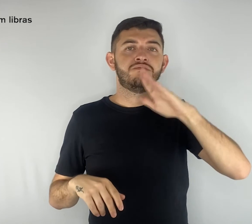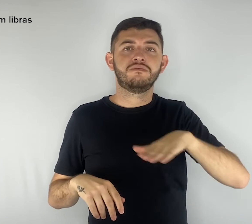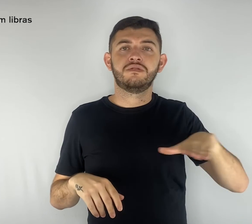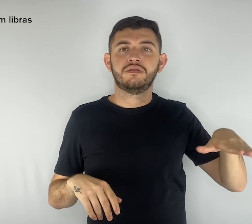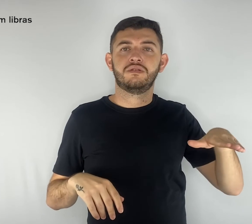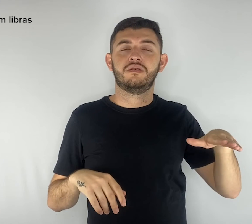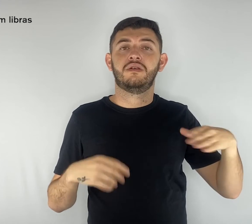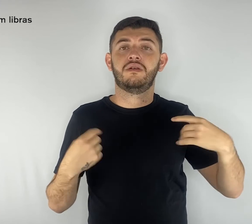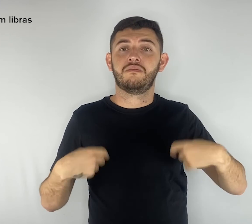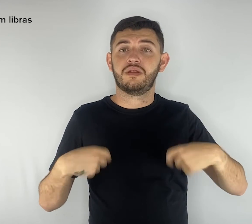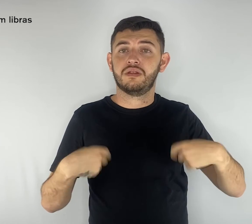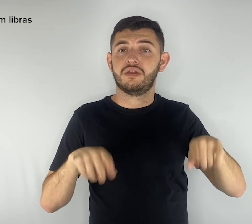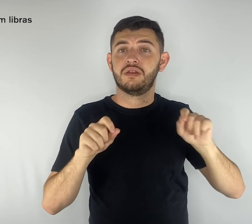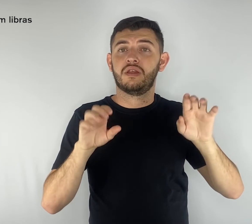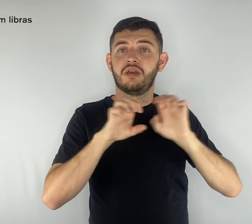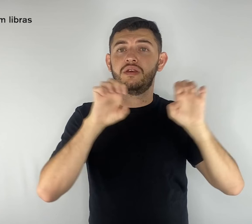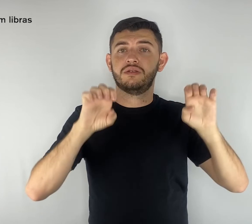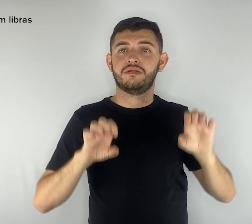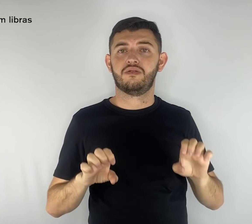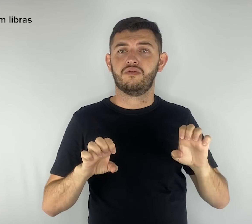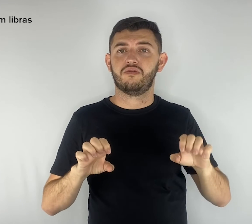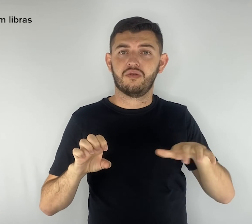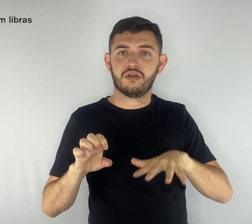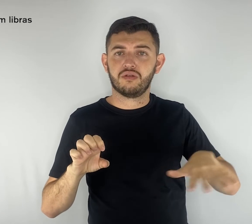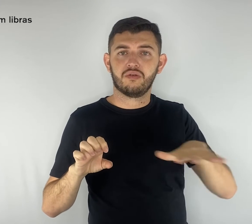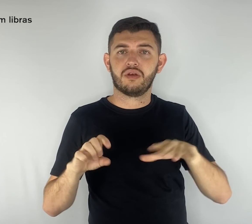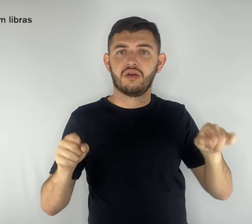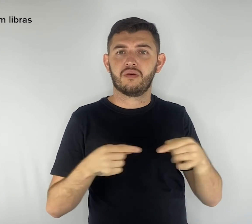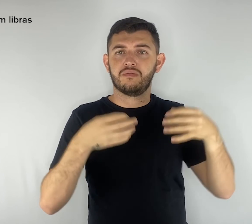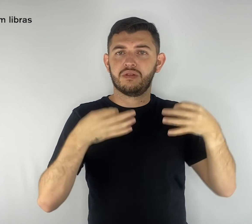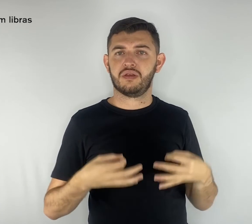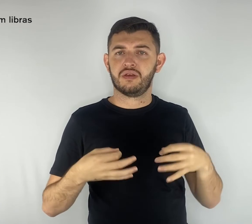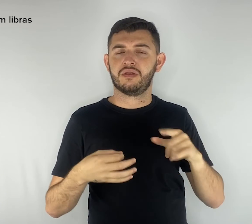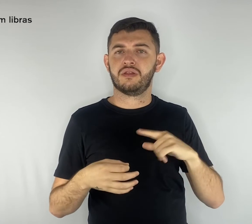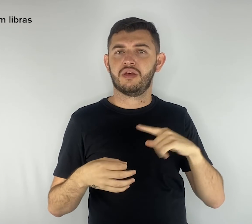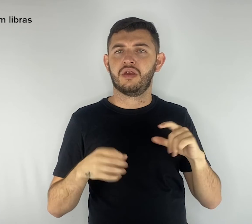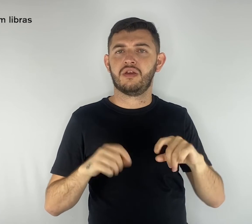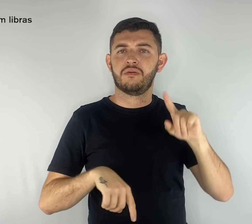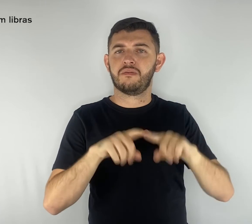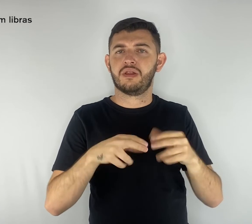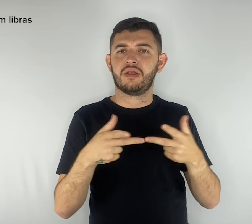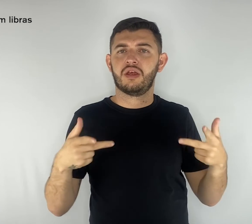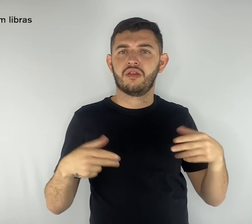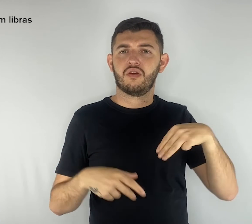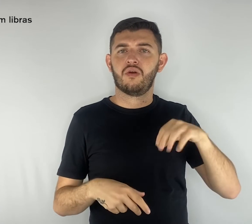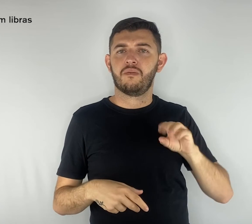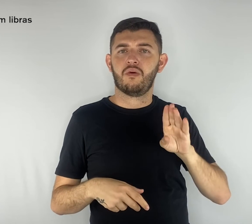criança. Requer estrutura física adequada, com mobiliário que atenda ao conforto e